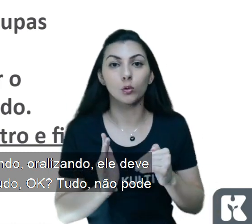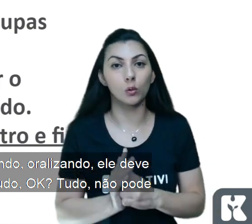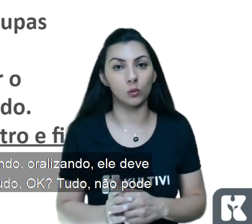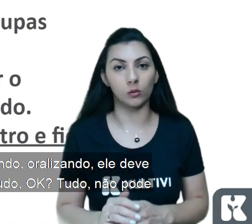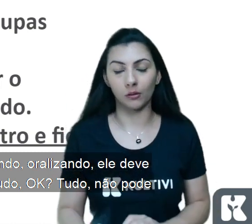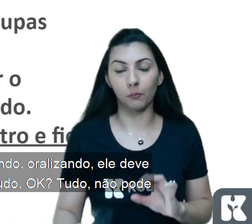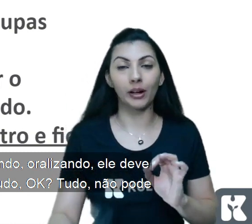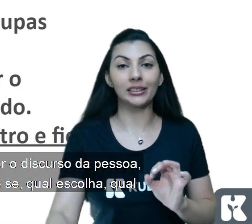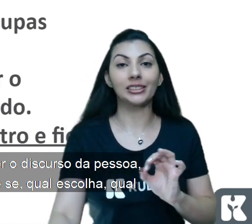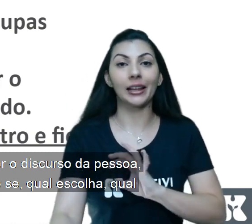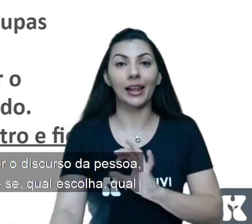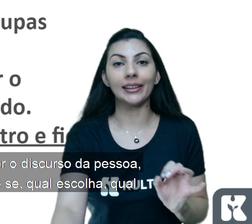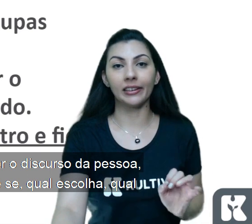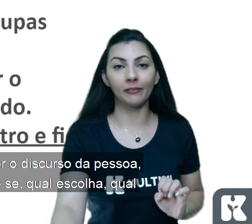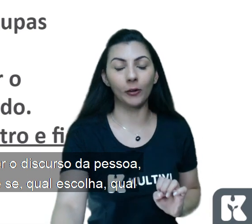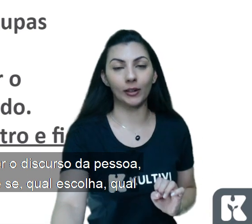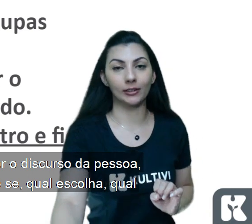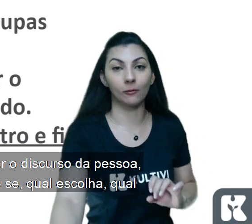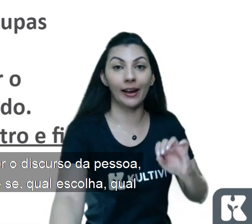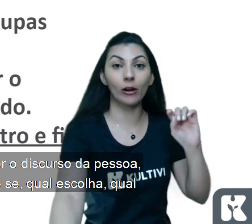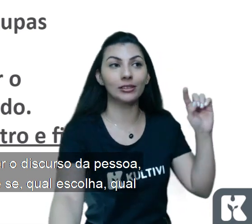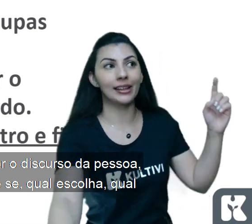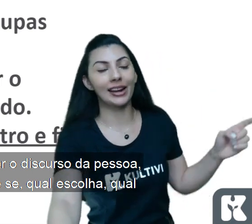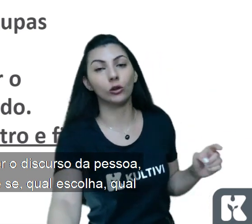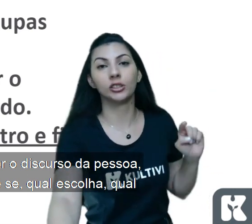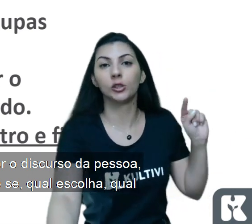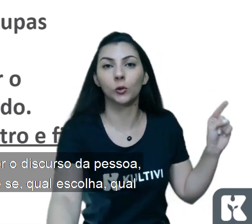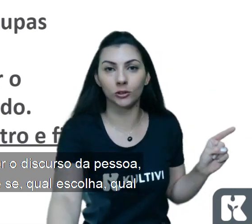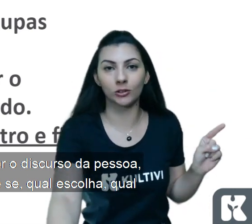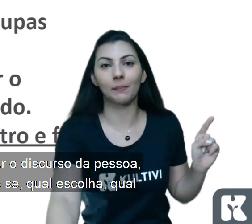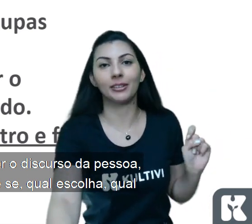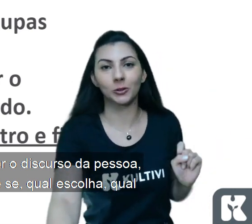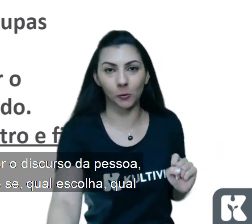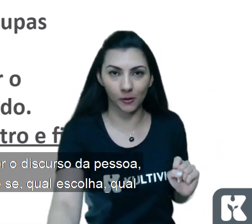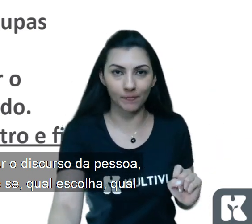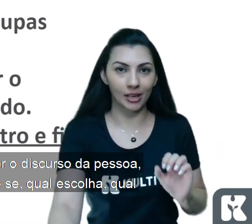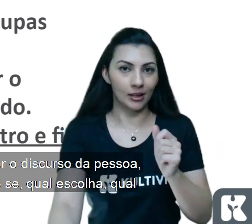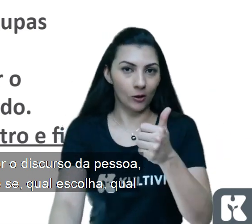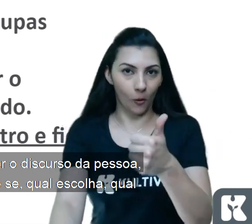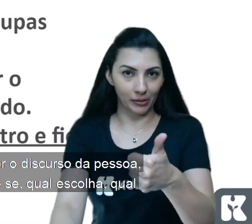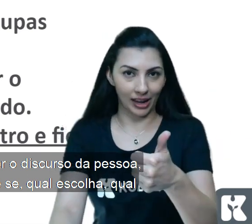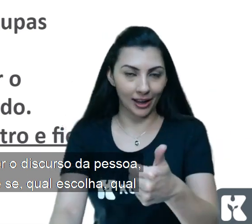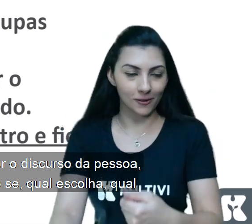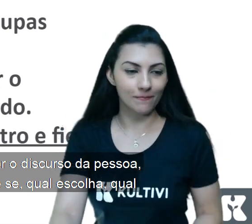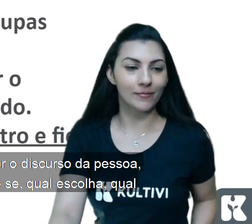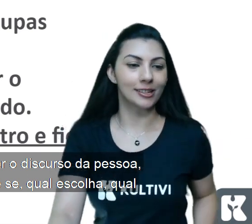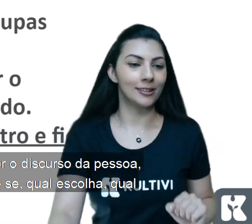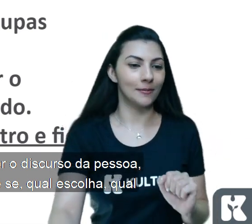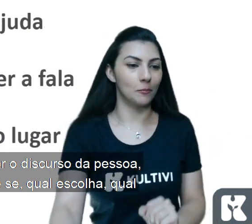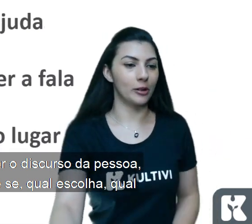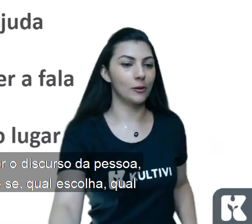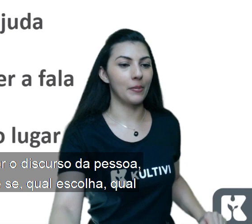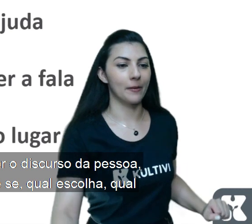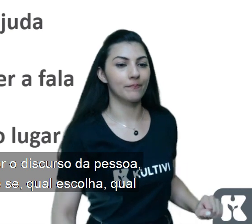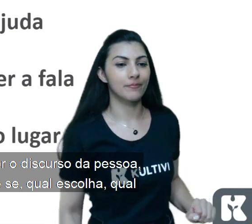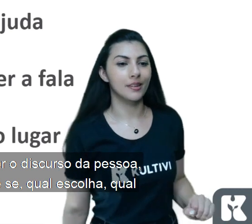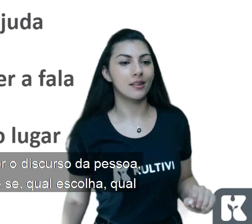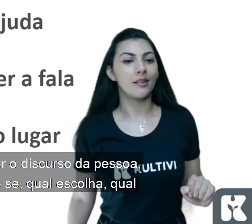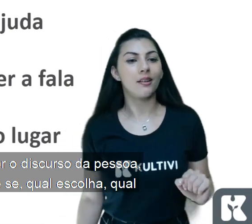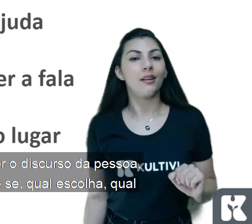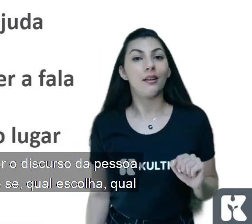Ok? Tudo. Não pode deixar nada de fora. Não vai alterar o discurso da pessoa. Combinado? Muito